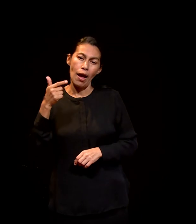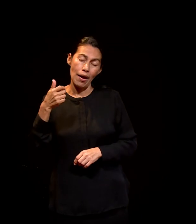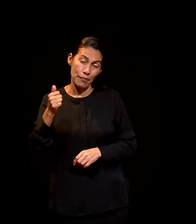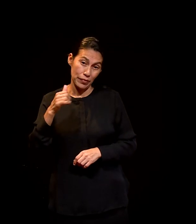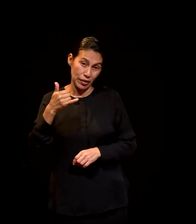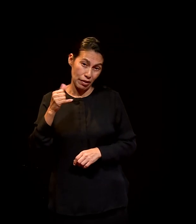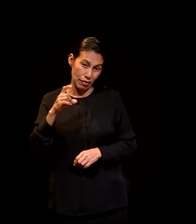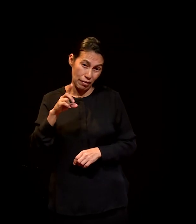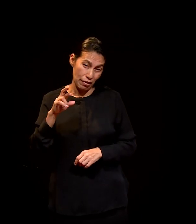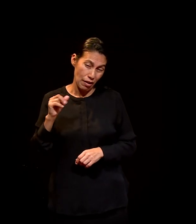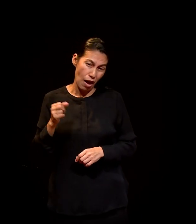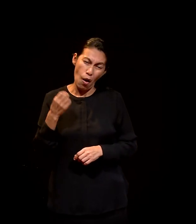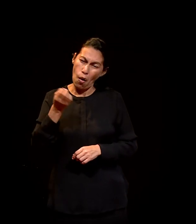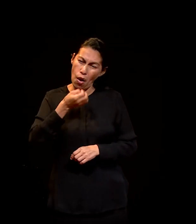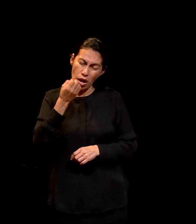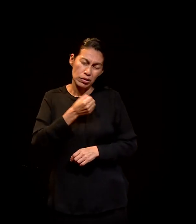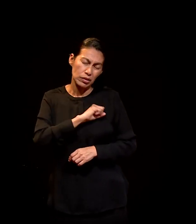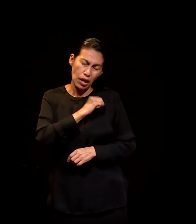diga